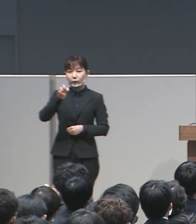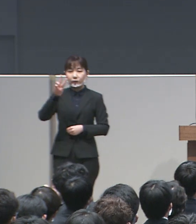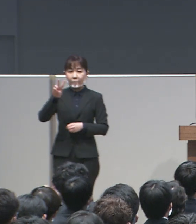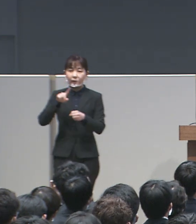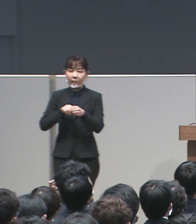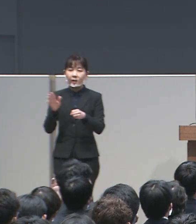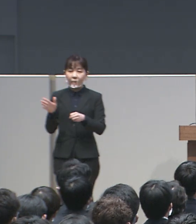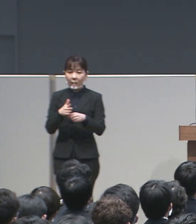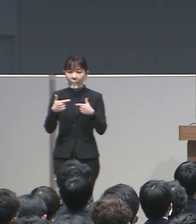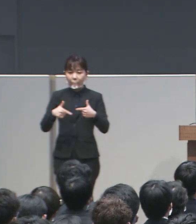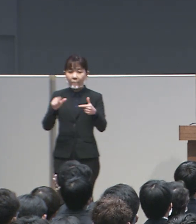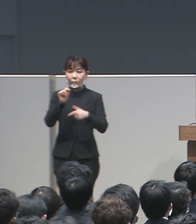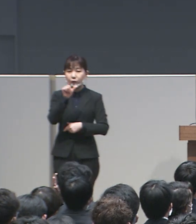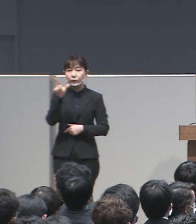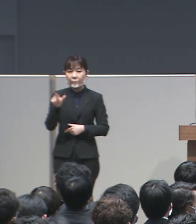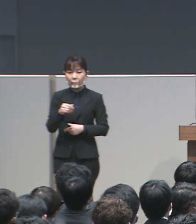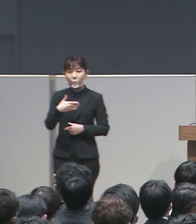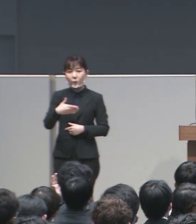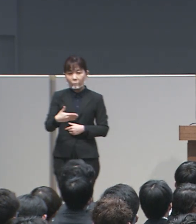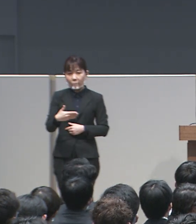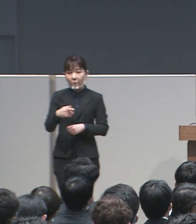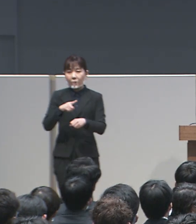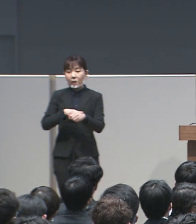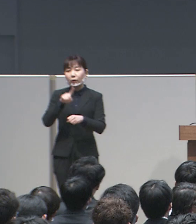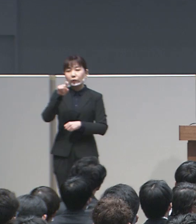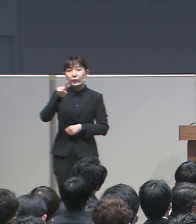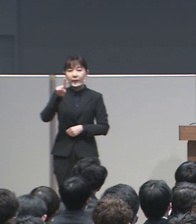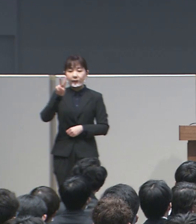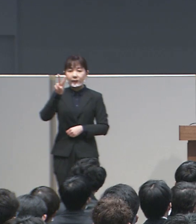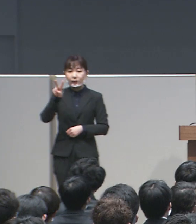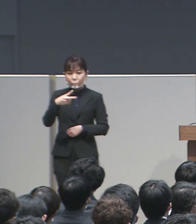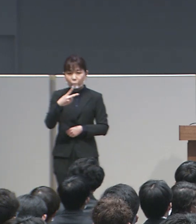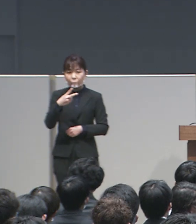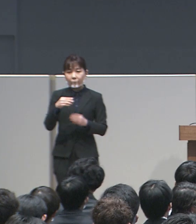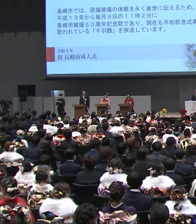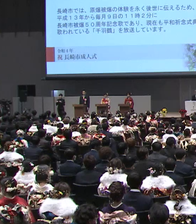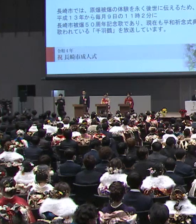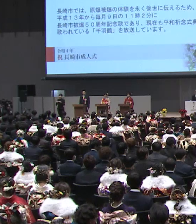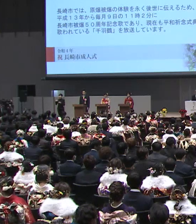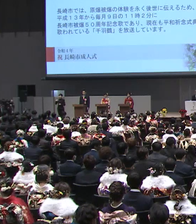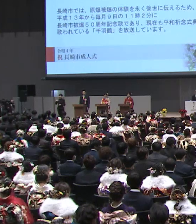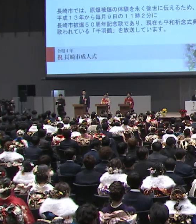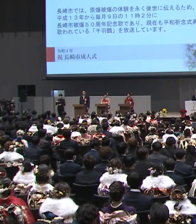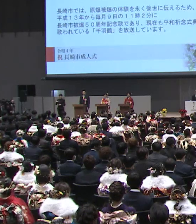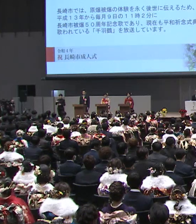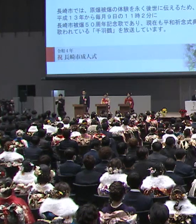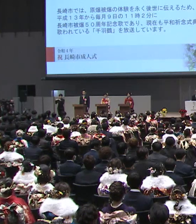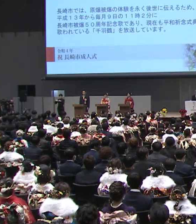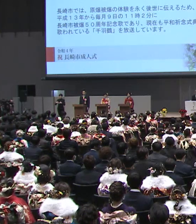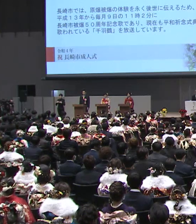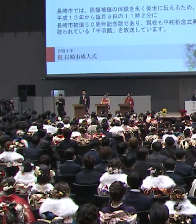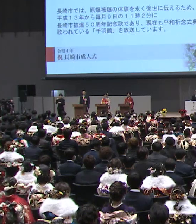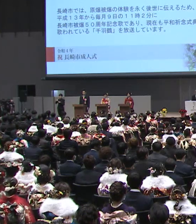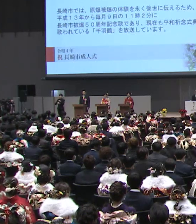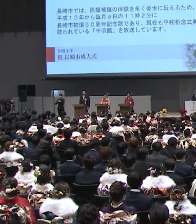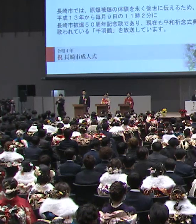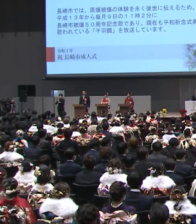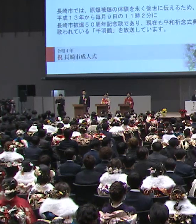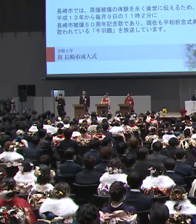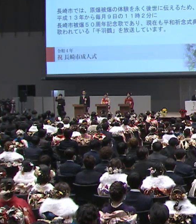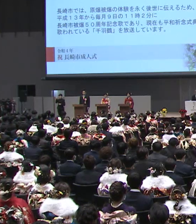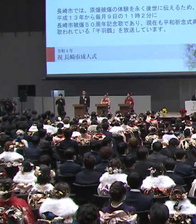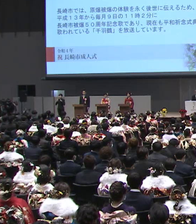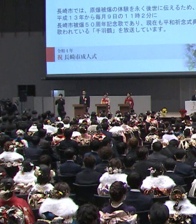毎月9日の11時2分に長崎市被爆50周年記念家であり